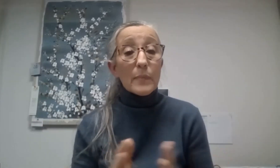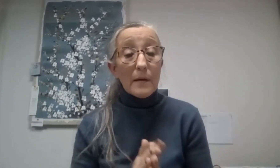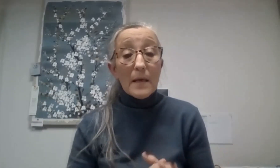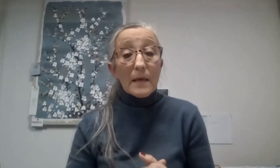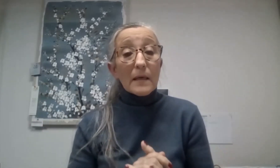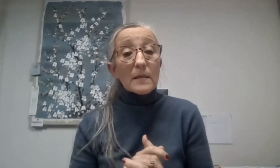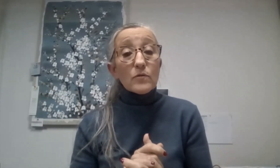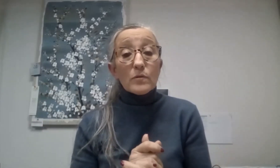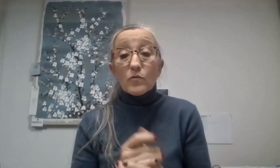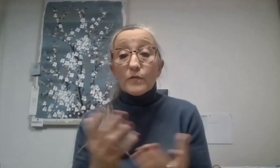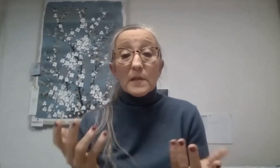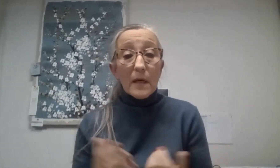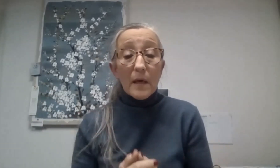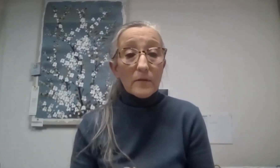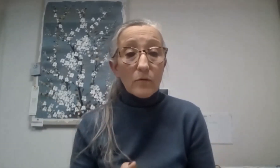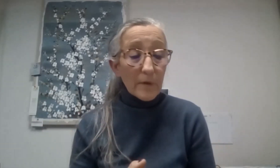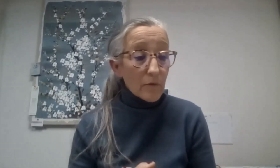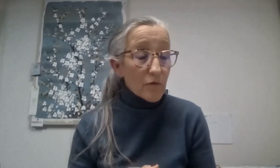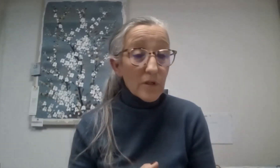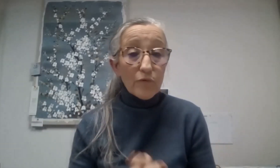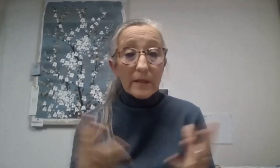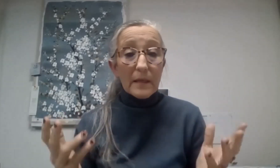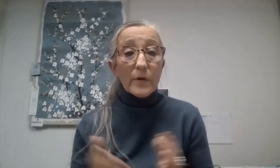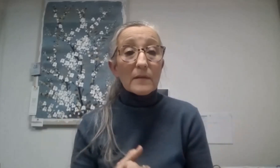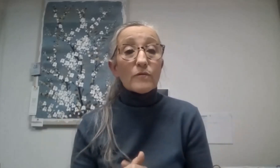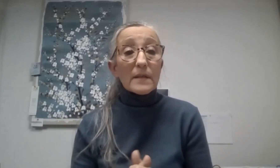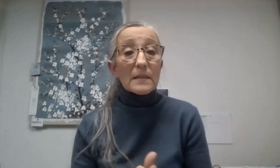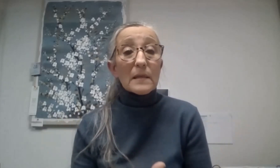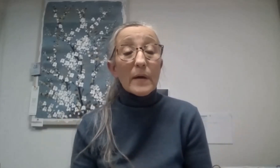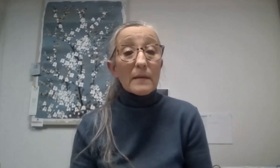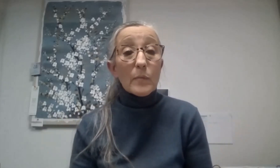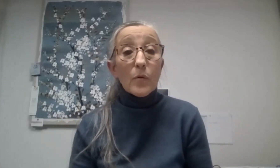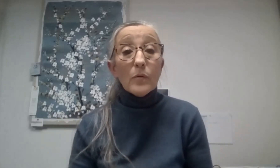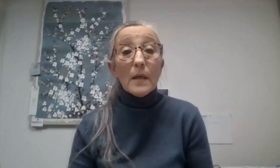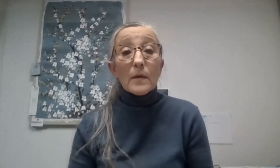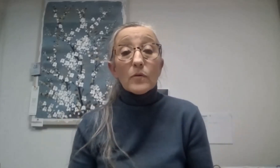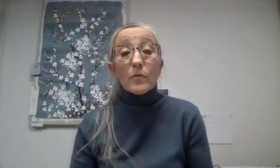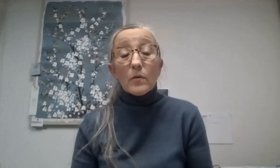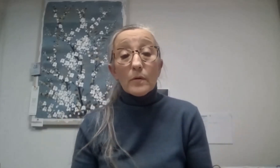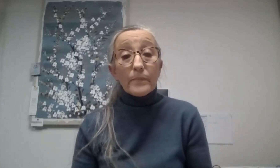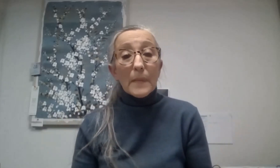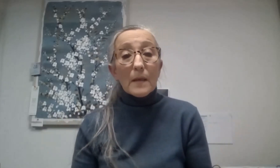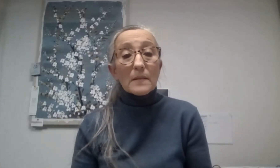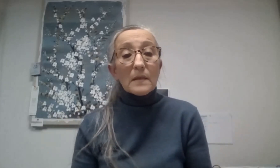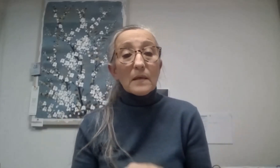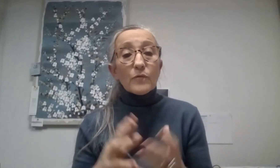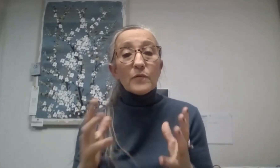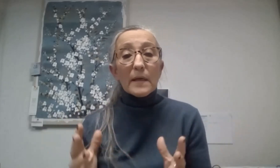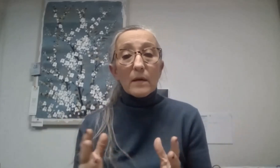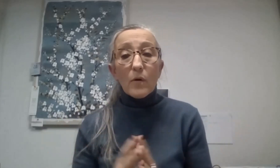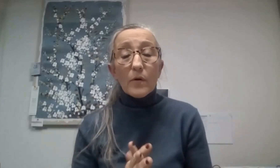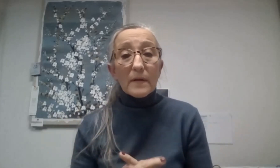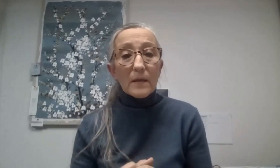sont mises à plat. Et je finirai, parce qu'en fait, le sujet pourrait tellement être vaste et le débat tellement long, que si